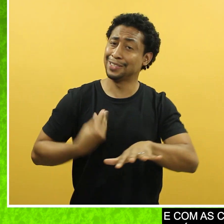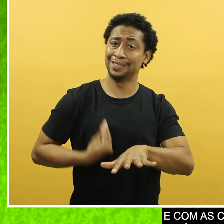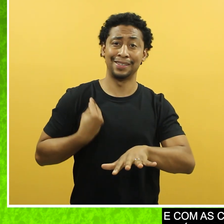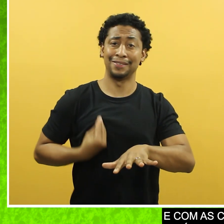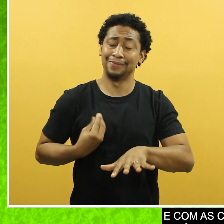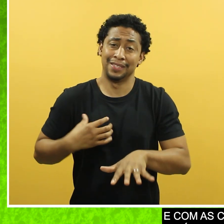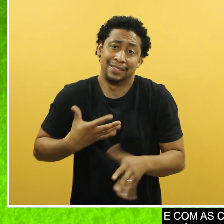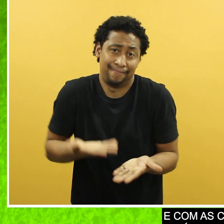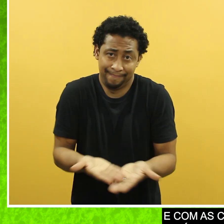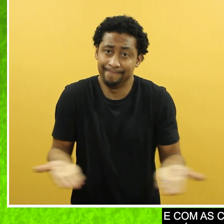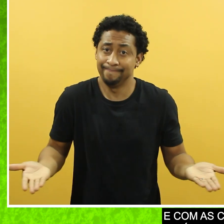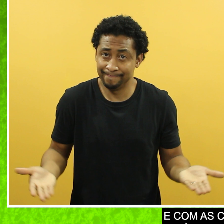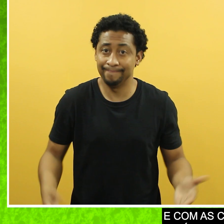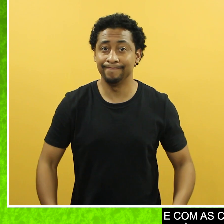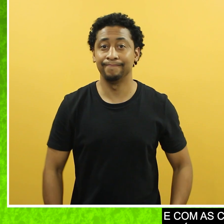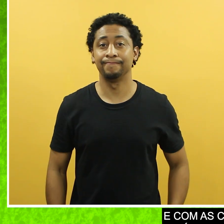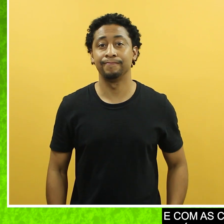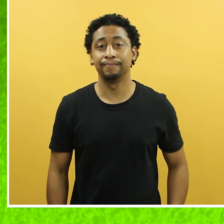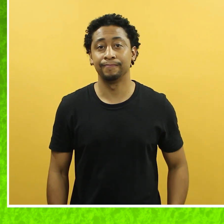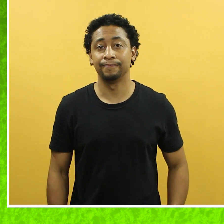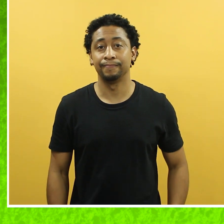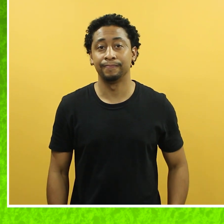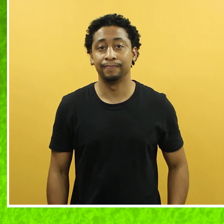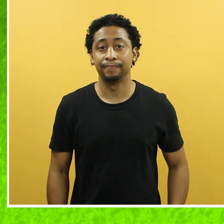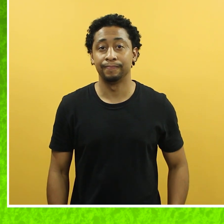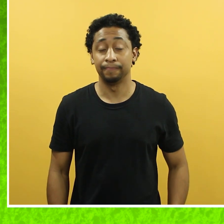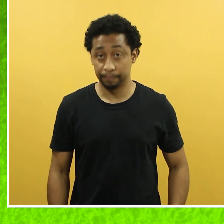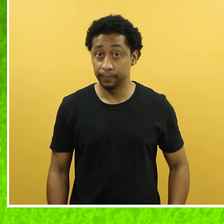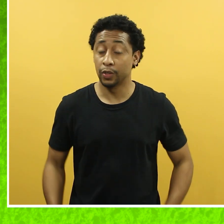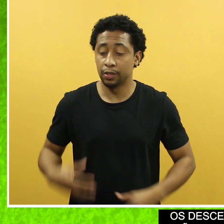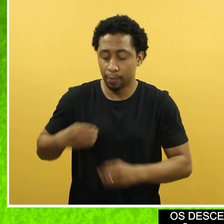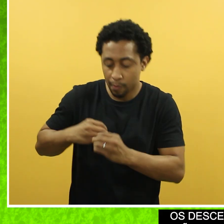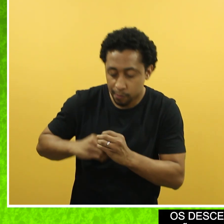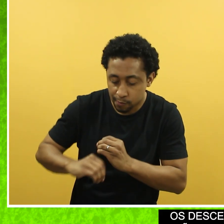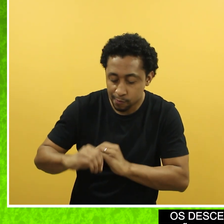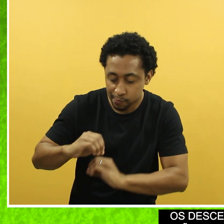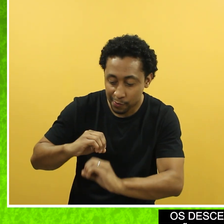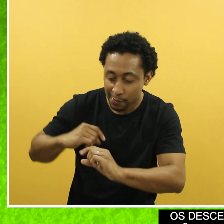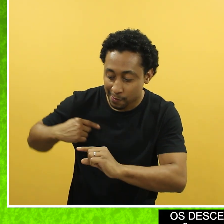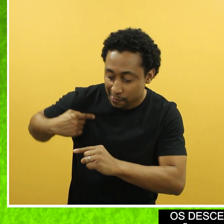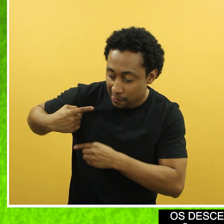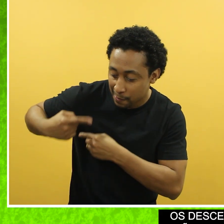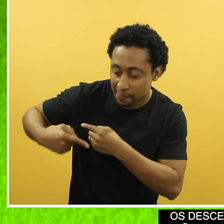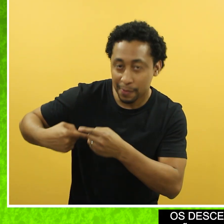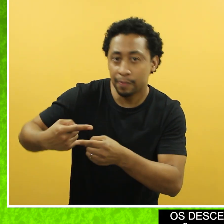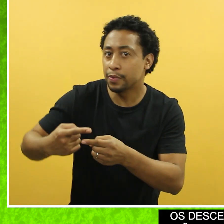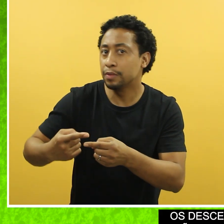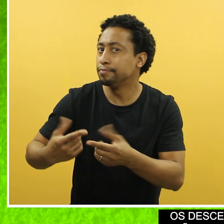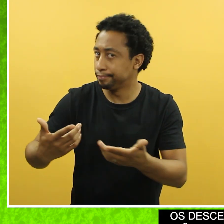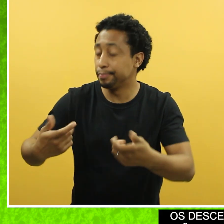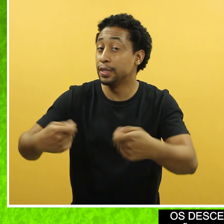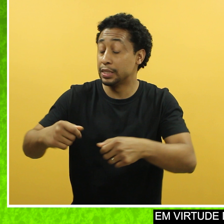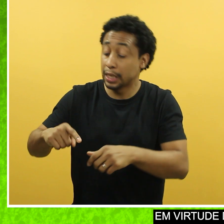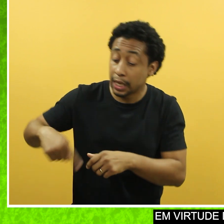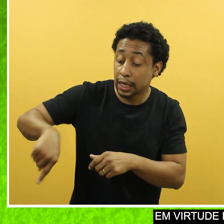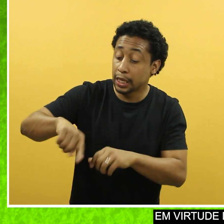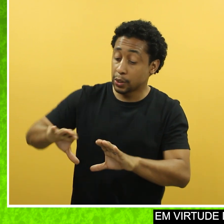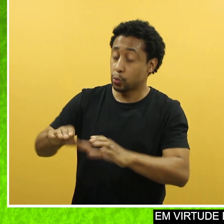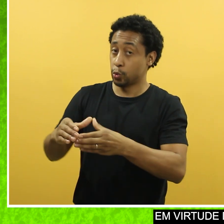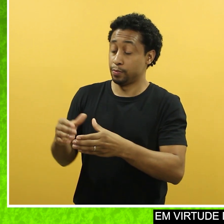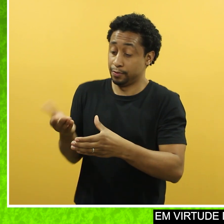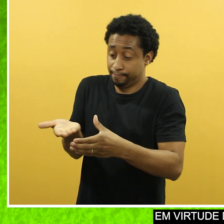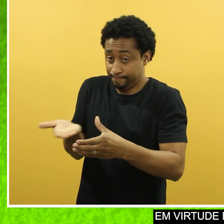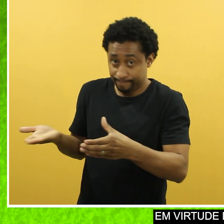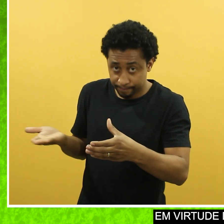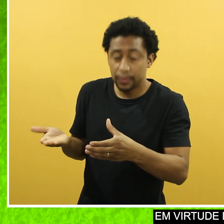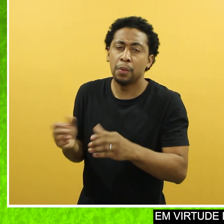e com as condições físicas da vida. Os descendentes terão, por si mesmo, em